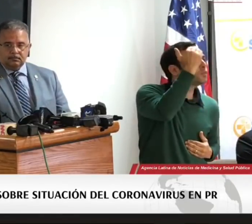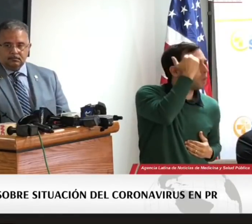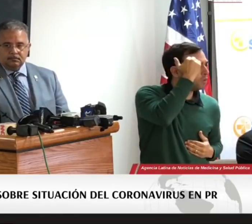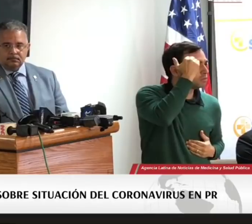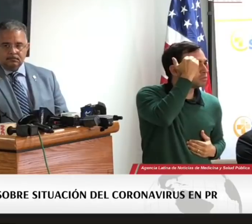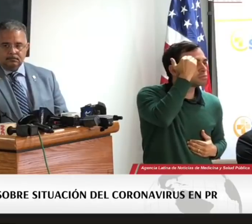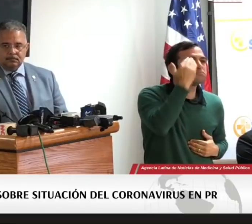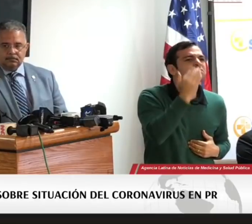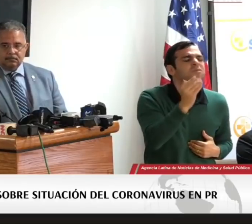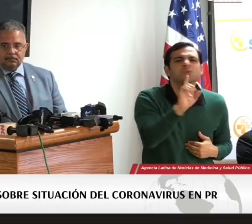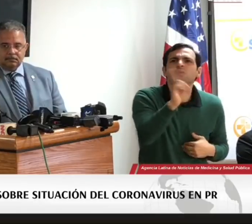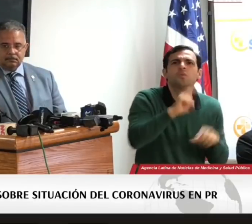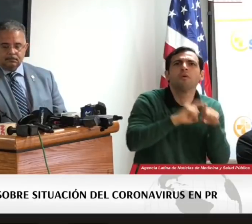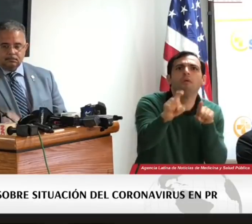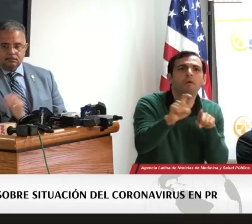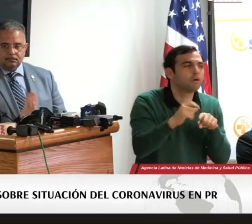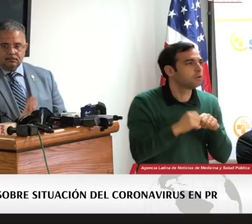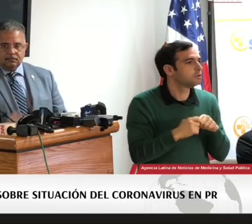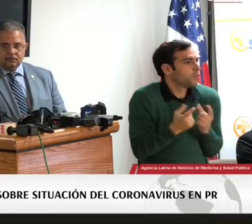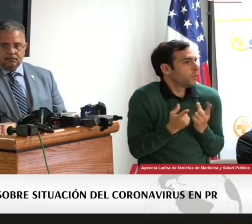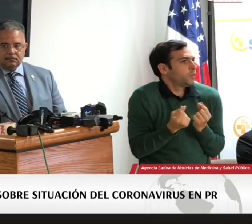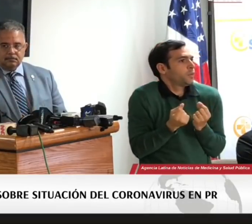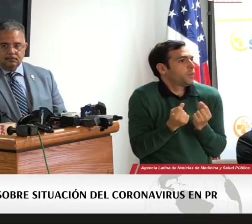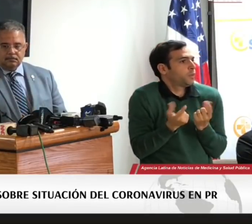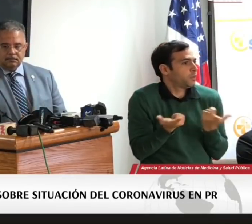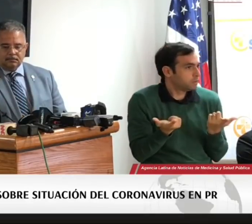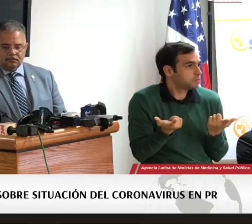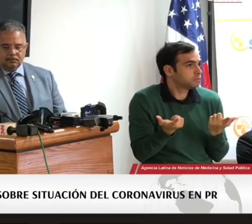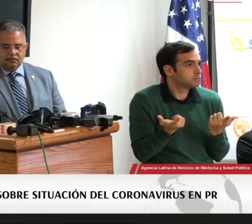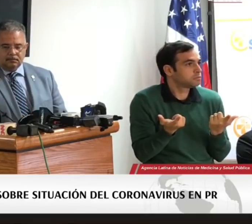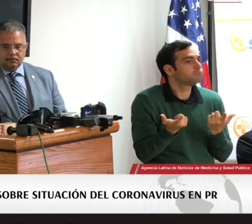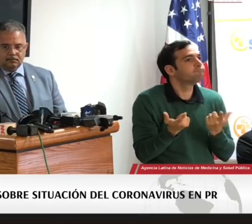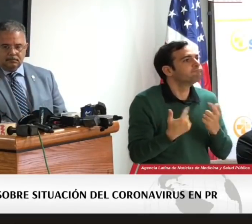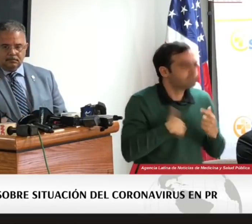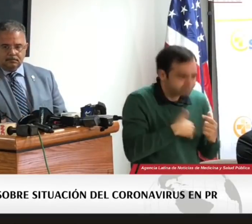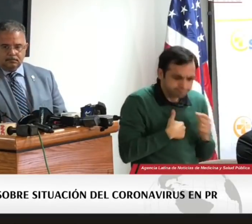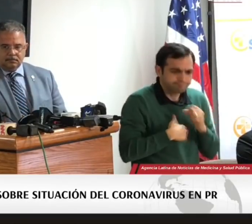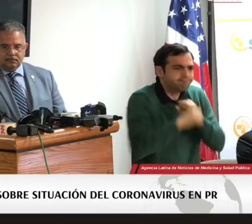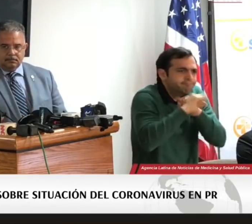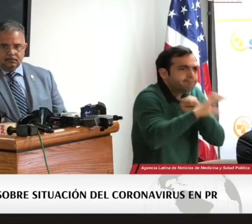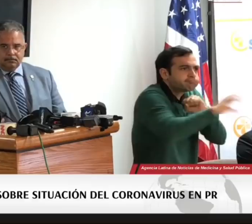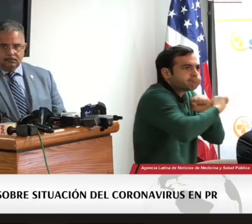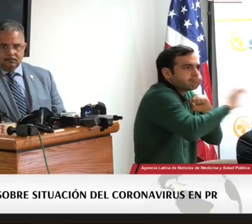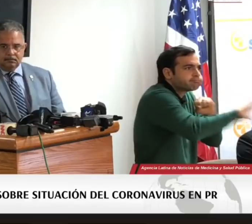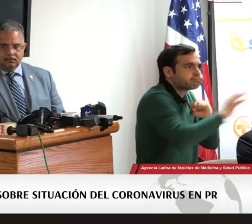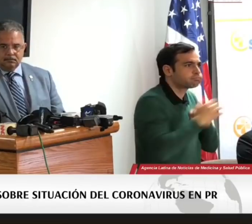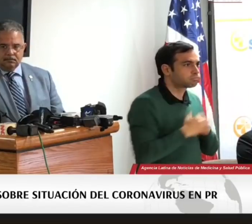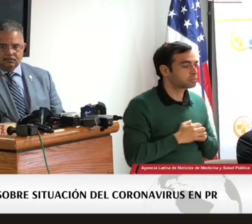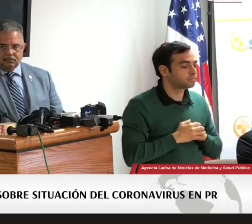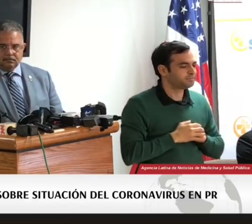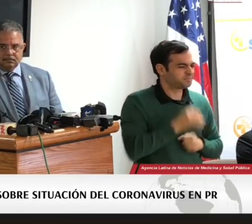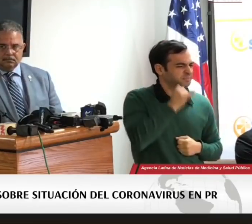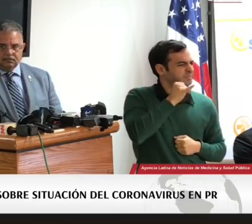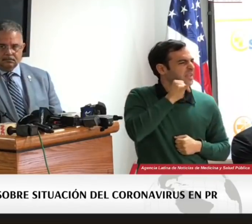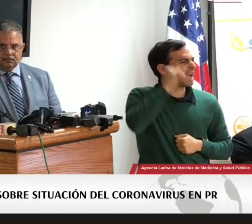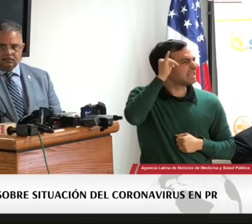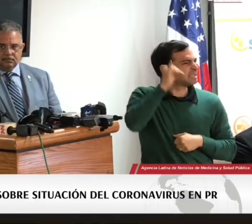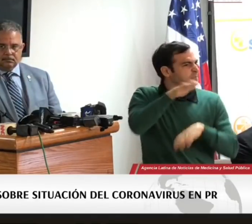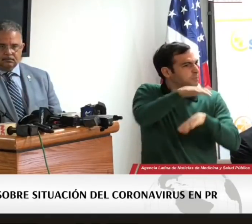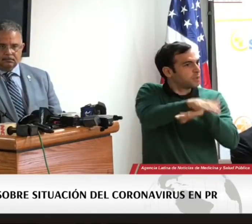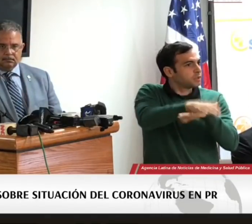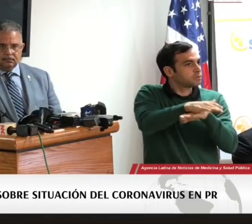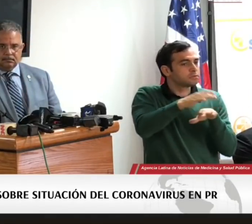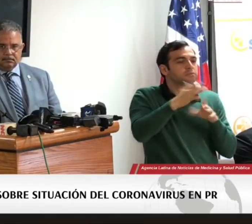¿verdad?, llamar, qué hacer, que son parte de las campañas que se están haciendo. Anoche dijimos un teléfono para que las personas se